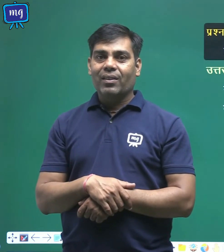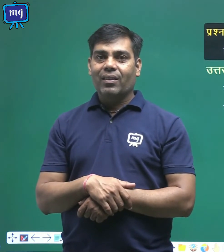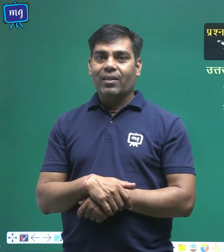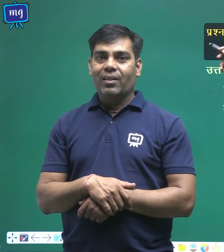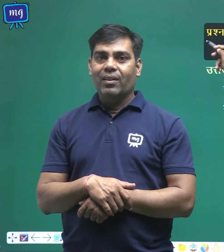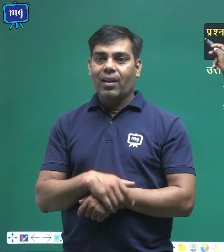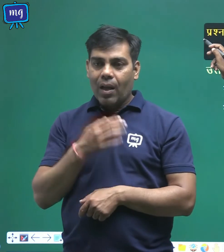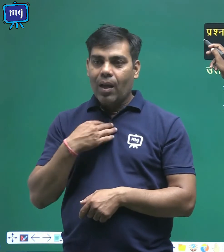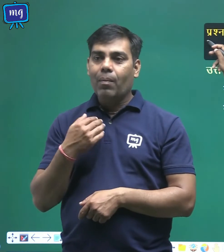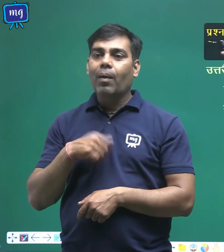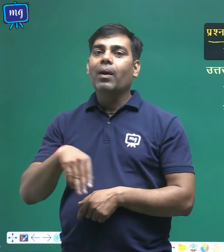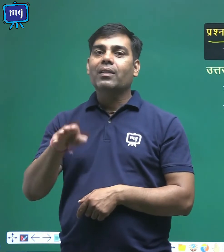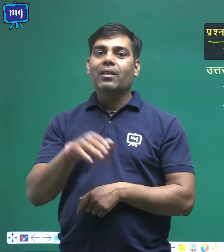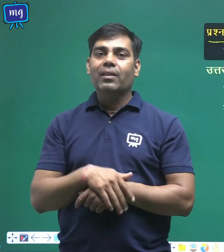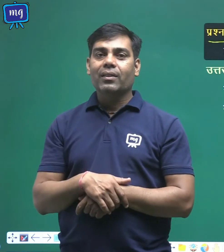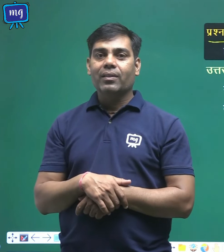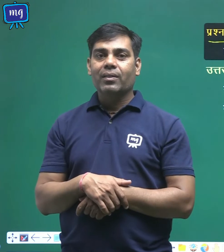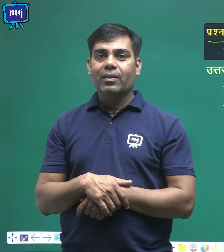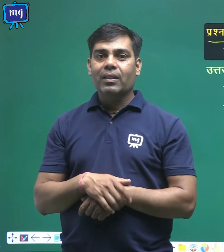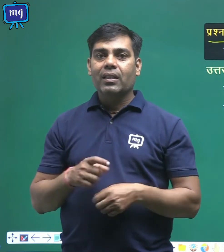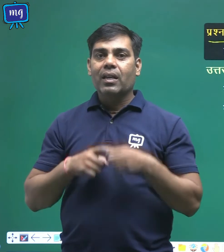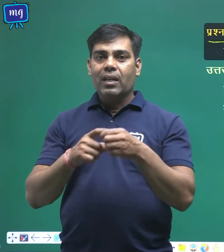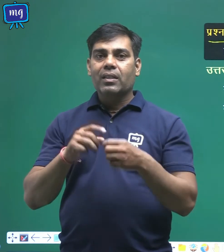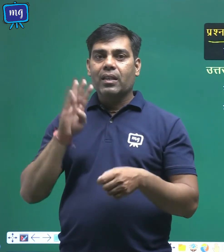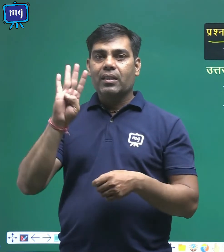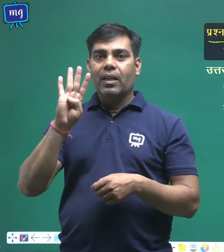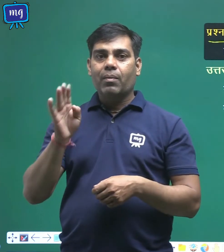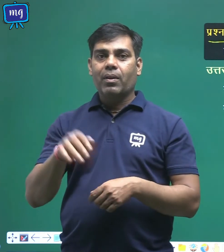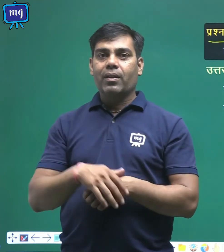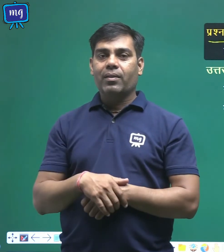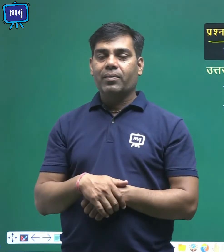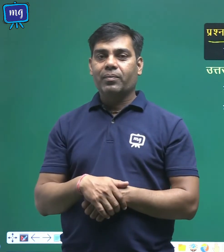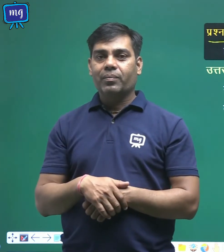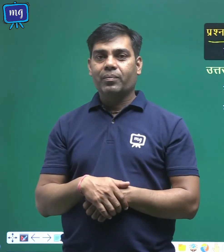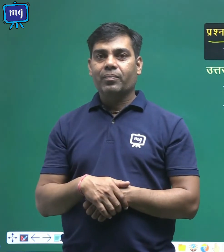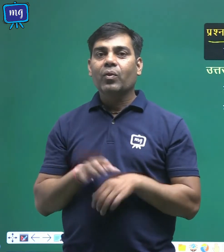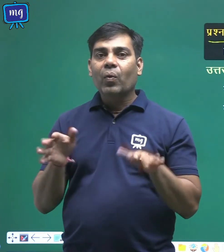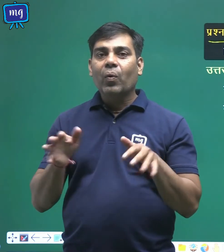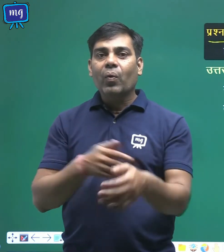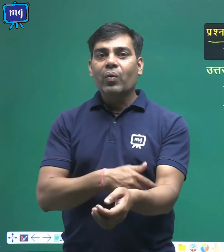अब हम आगे चलते हैं प्रश्न 4 पर। कुरज ने